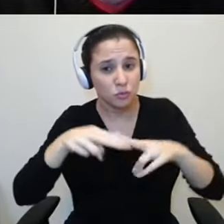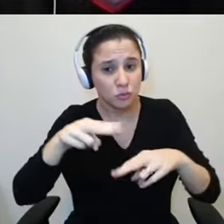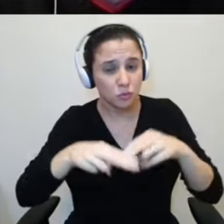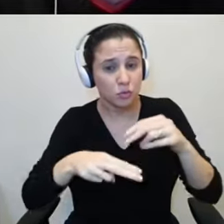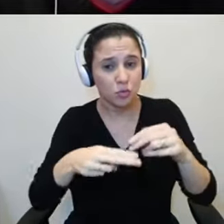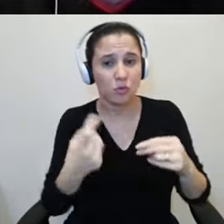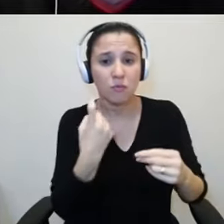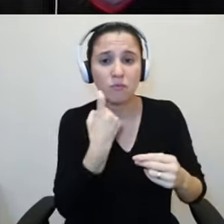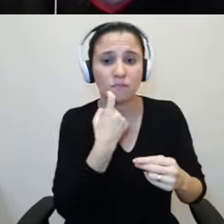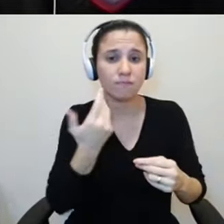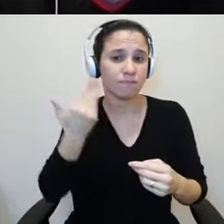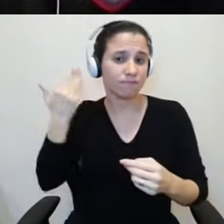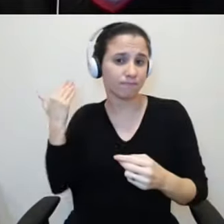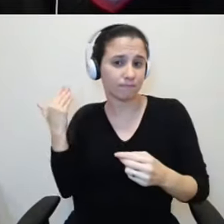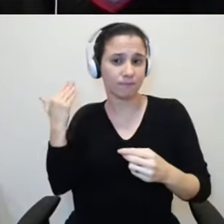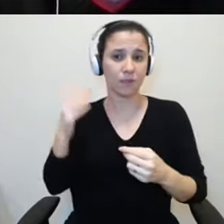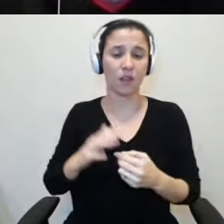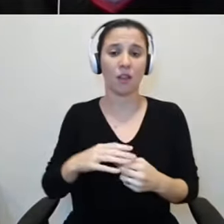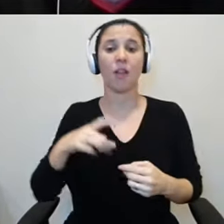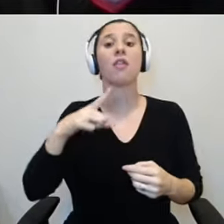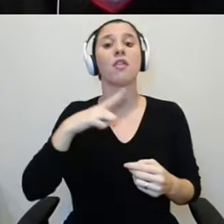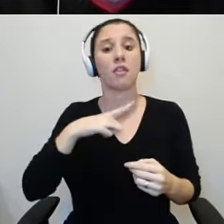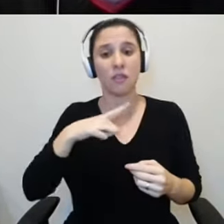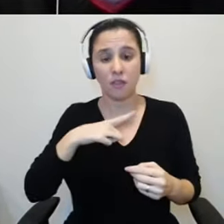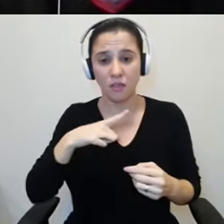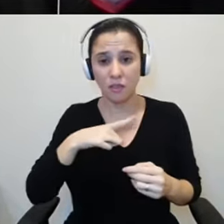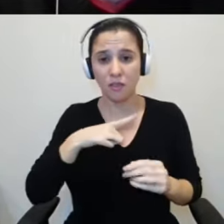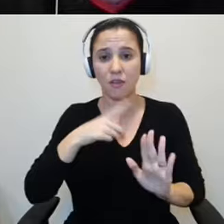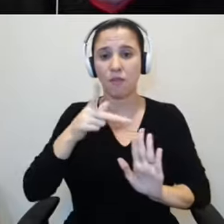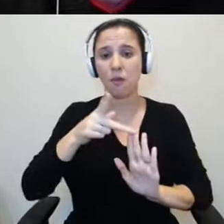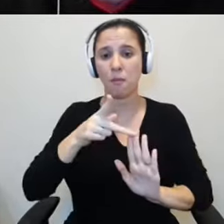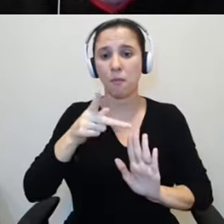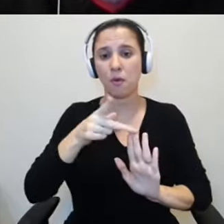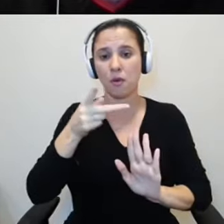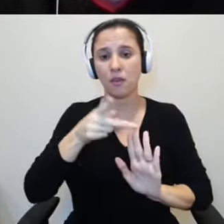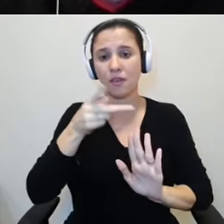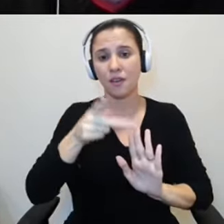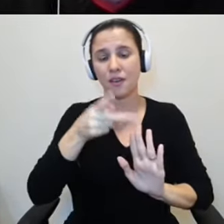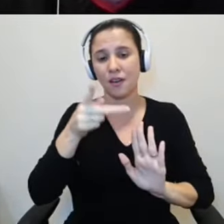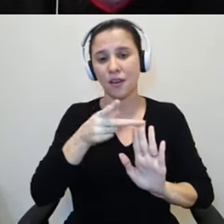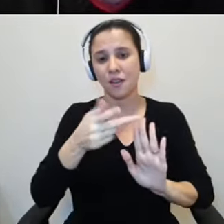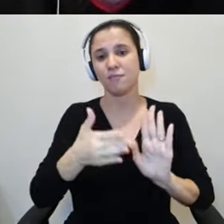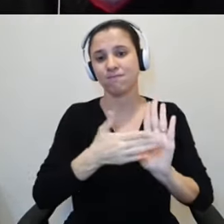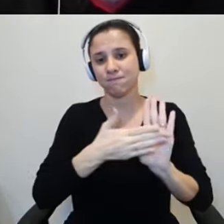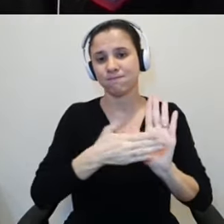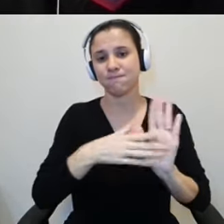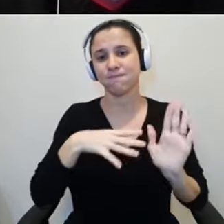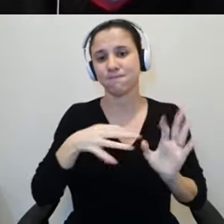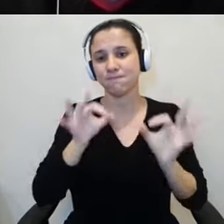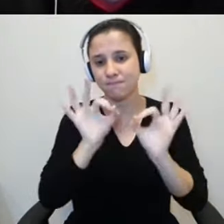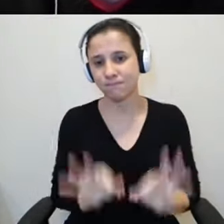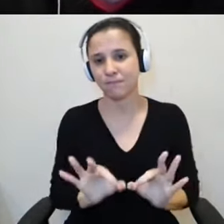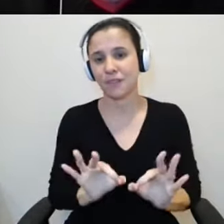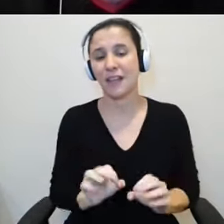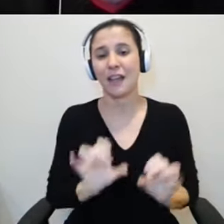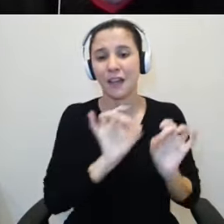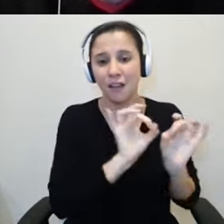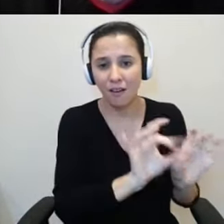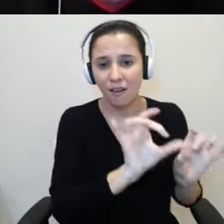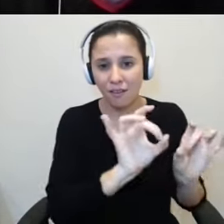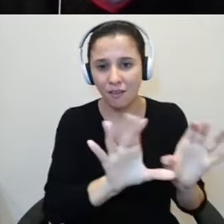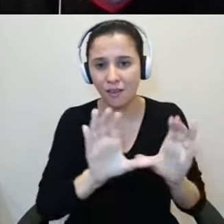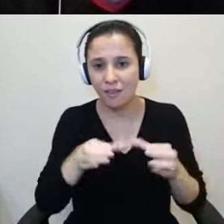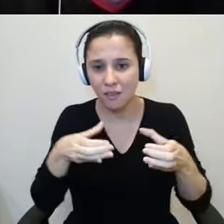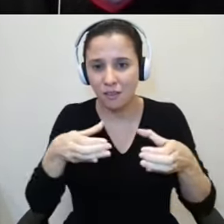documento oficial que nos garante aí, nos dá essa autonomia para decidir do retorno das